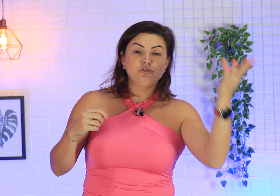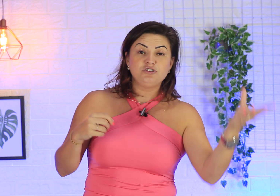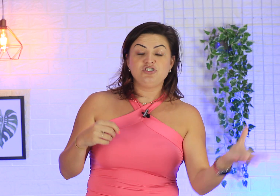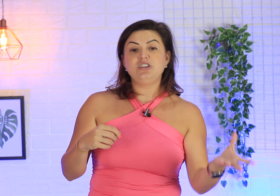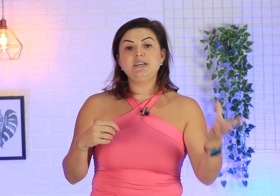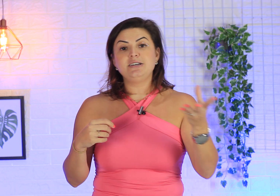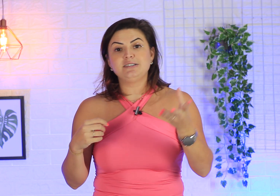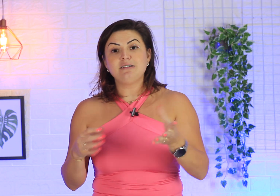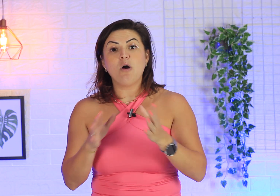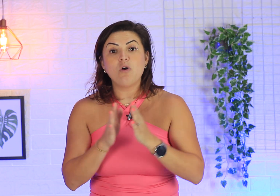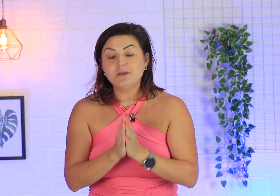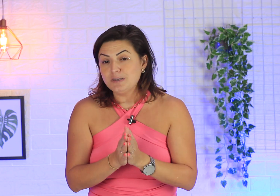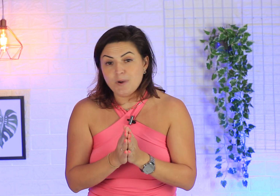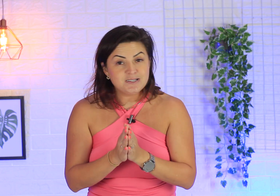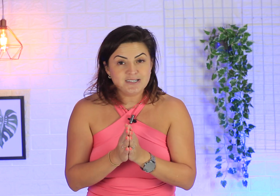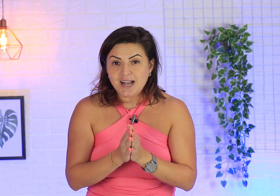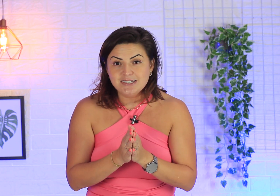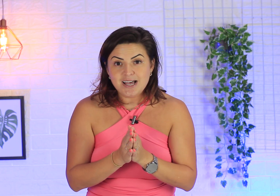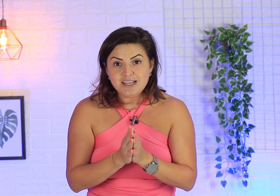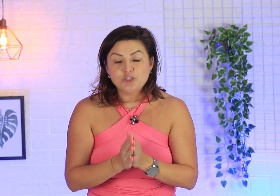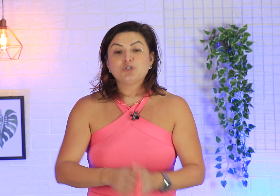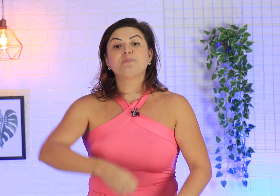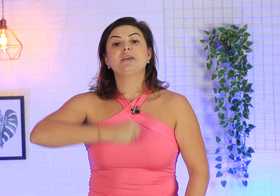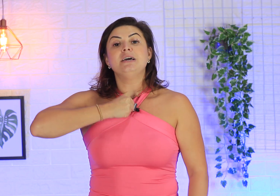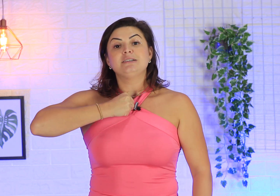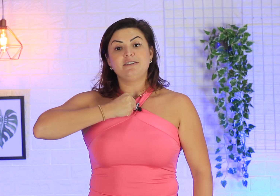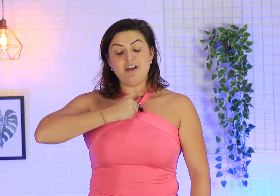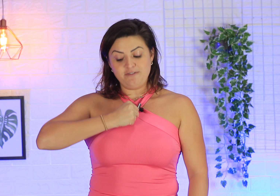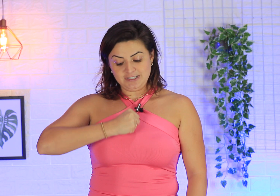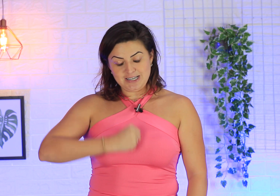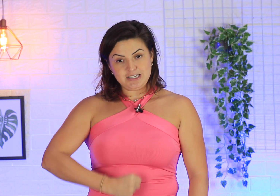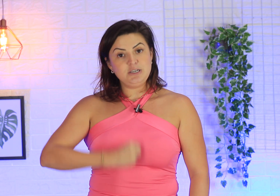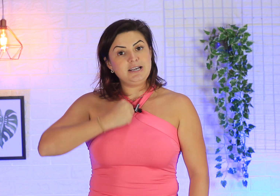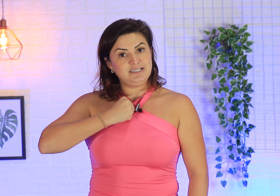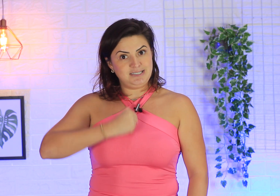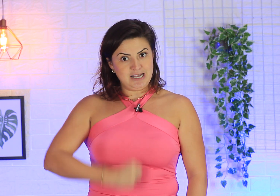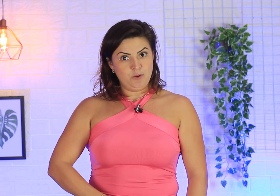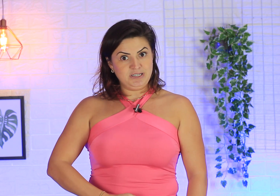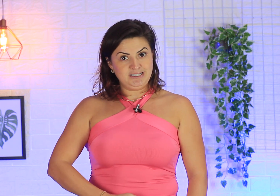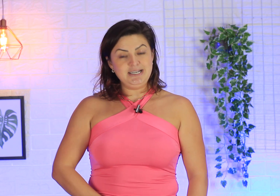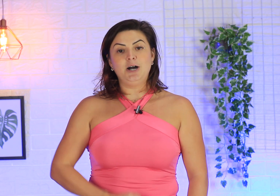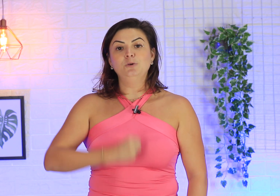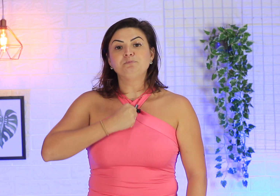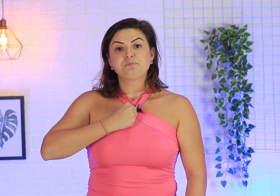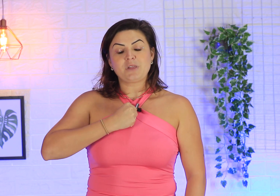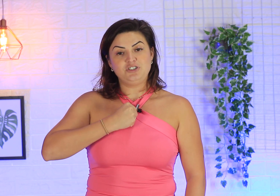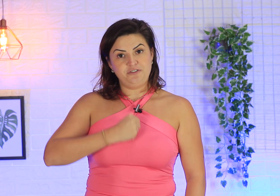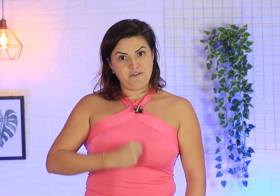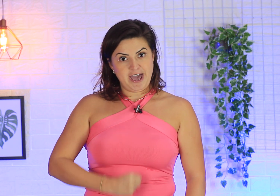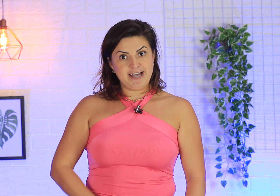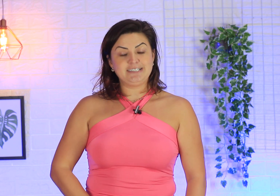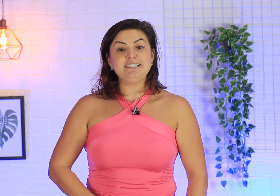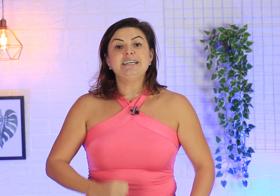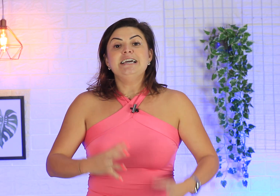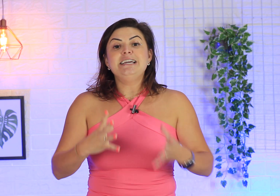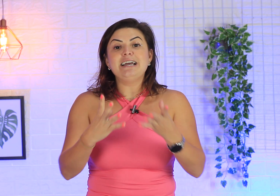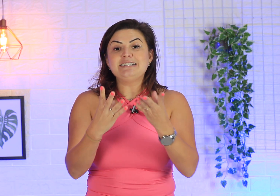tantos dias e tal. Como que você pode sinalizar isso? Você vai fazer aqui esse sinal inicial de fezes. E na